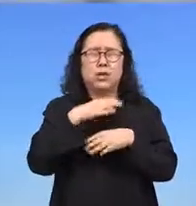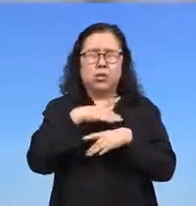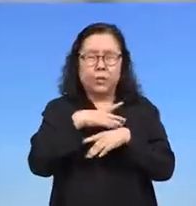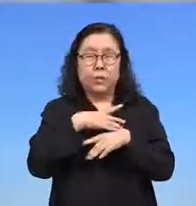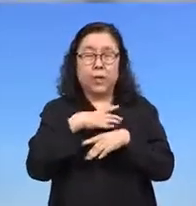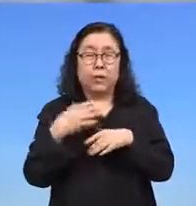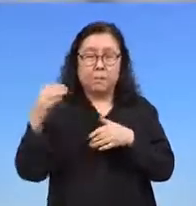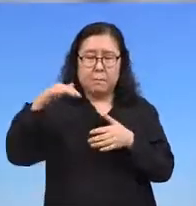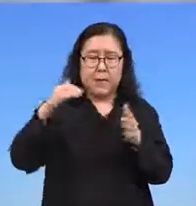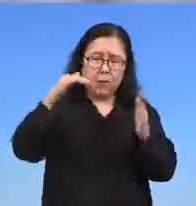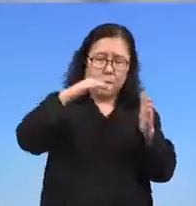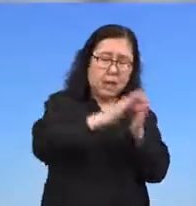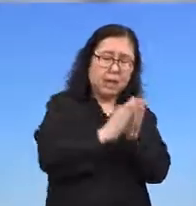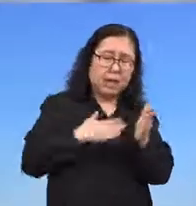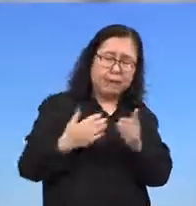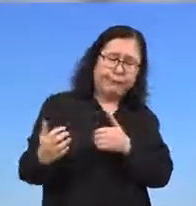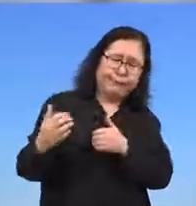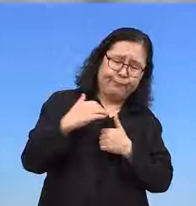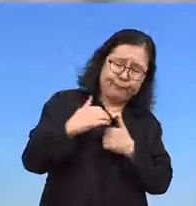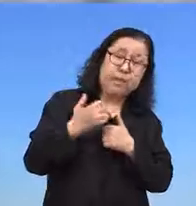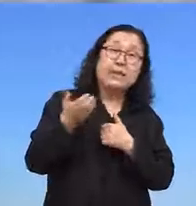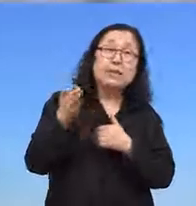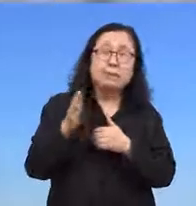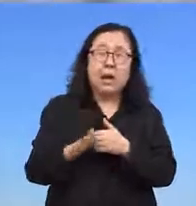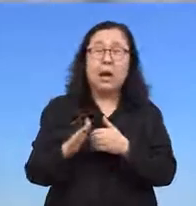하는 파도 안에 던져져 있지만